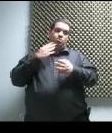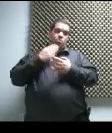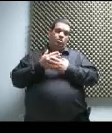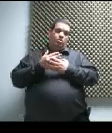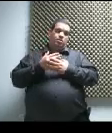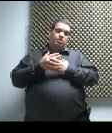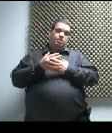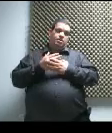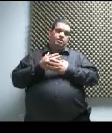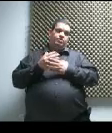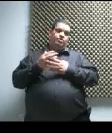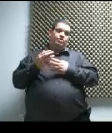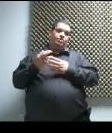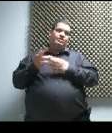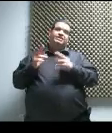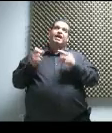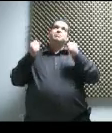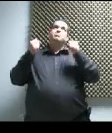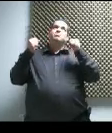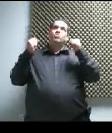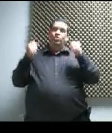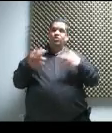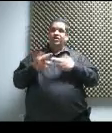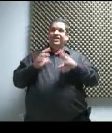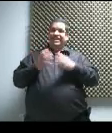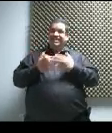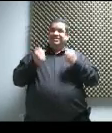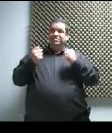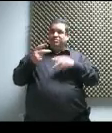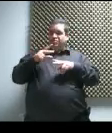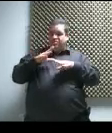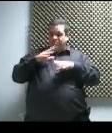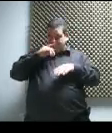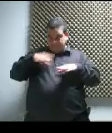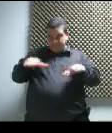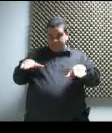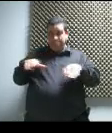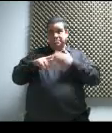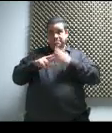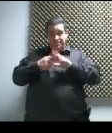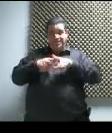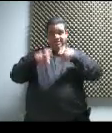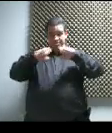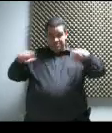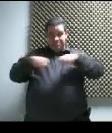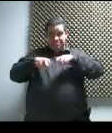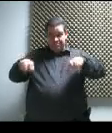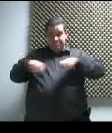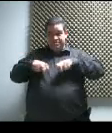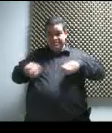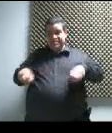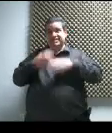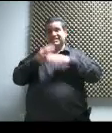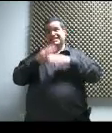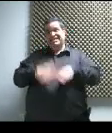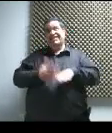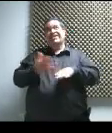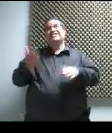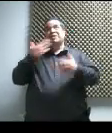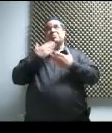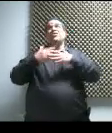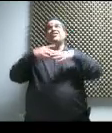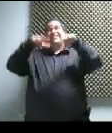están sobrepoblados regularmente, así que hay un montón de pupitres. Así que si cae, pues probable que se distribuye muy bien. ¿Cómo las cosas en serio,